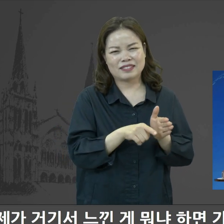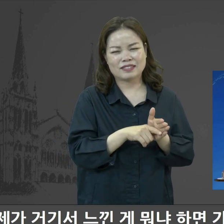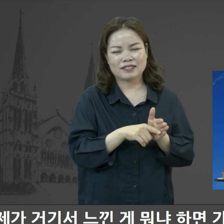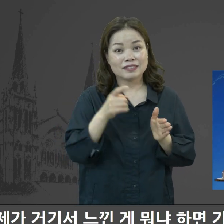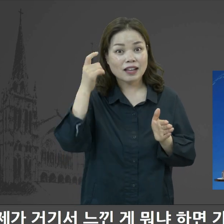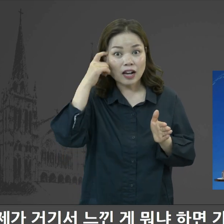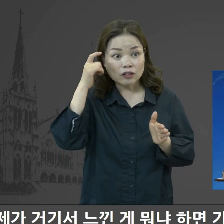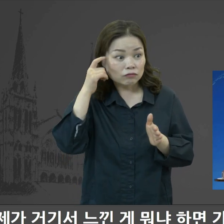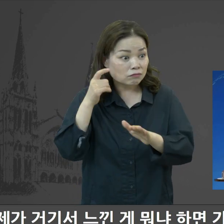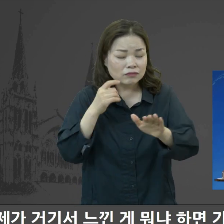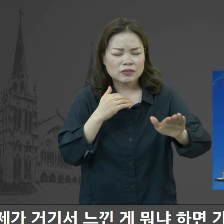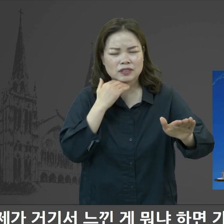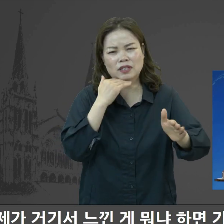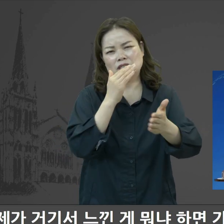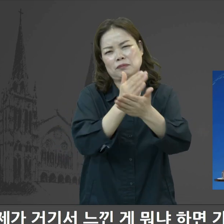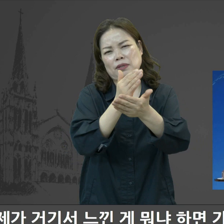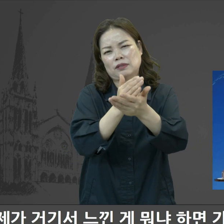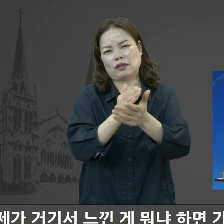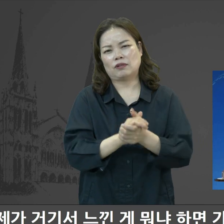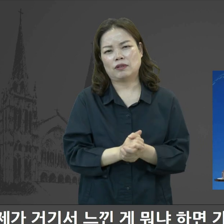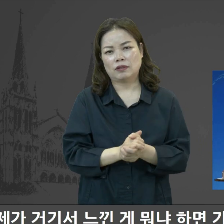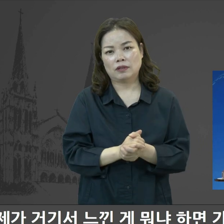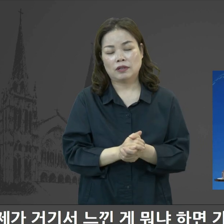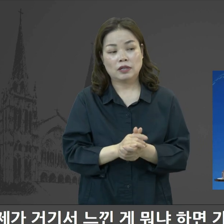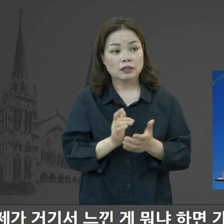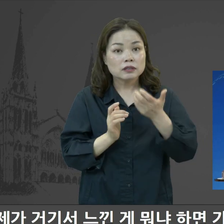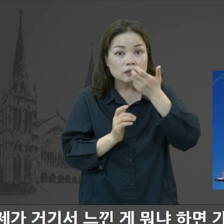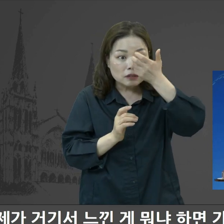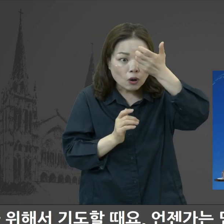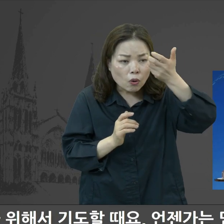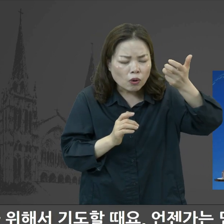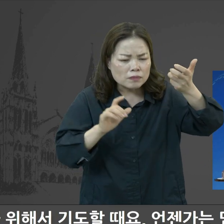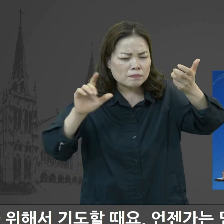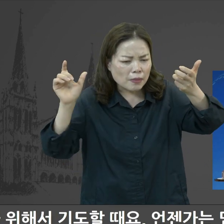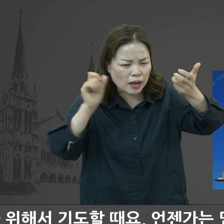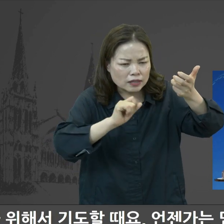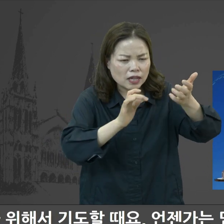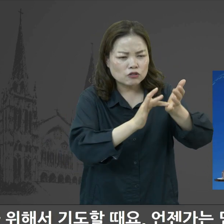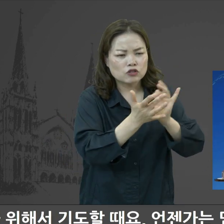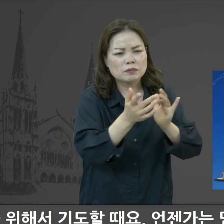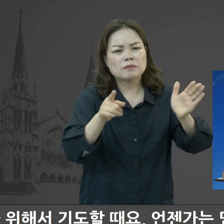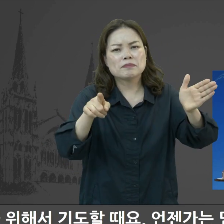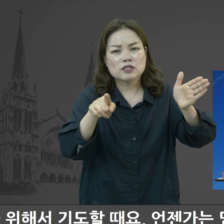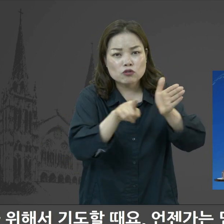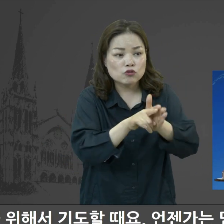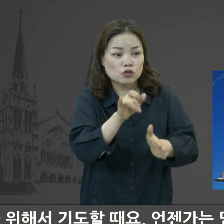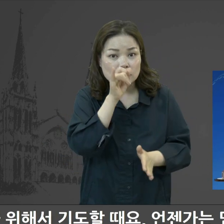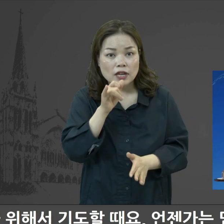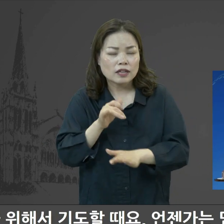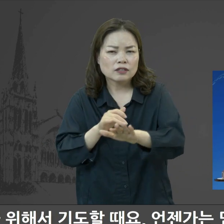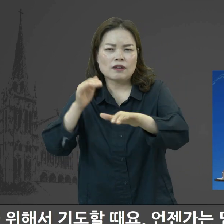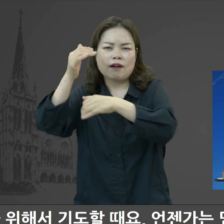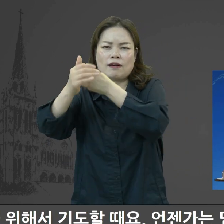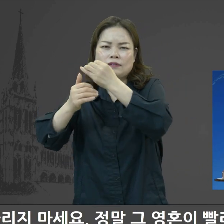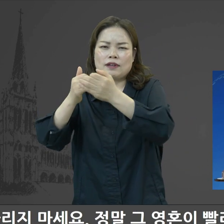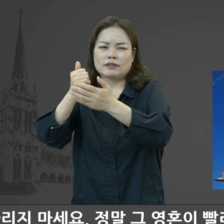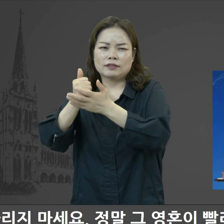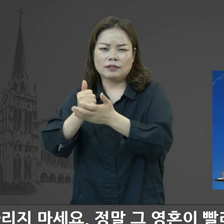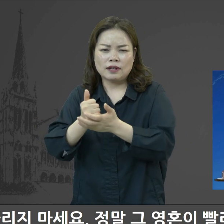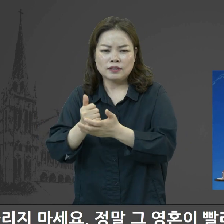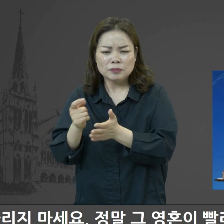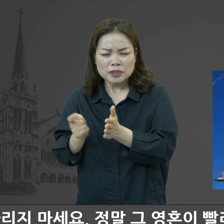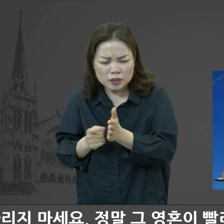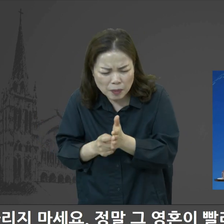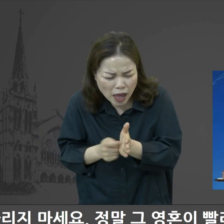그렇게 하고서요 여러분 기다리지 마세요. 정말 그 영혼이 빨리 믿도록 여러분들 있죠, 정말 하나님 너무